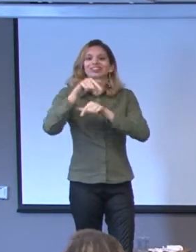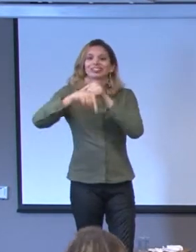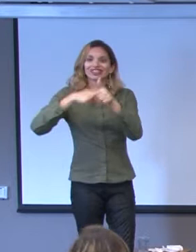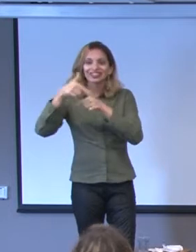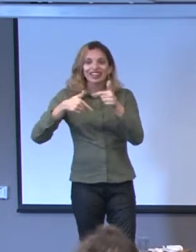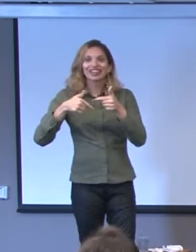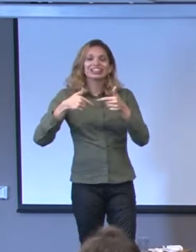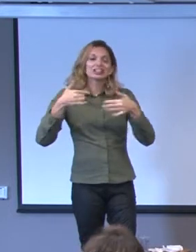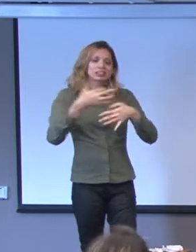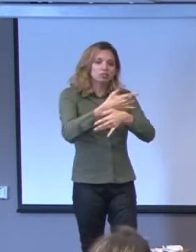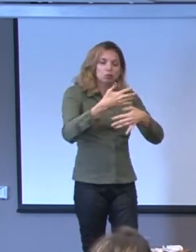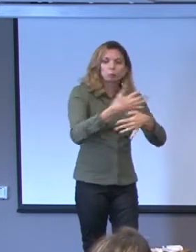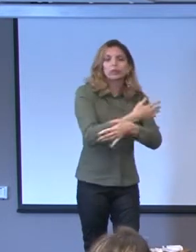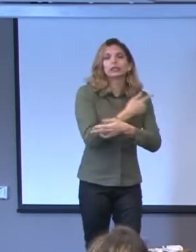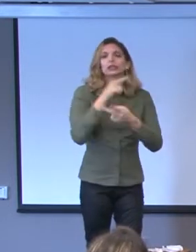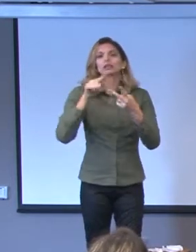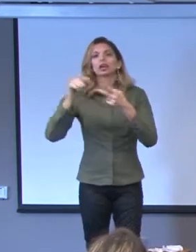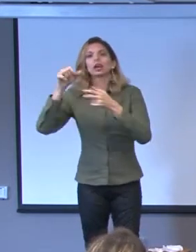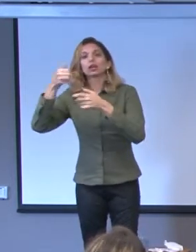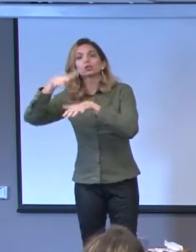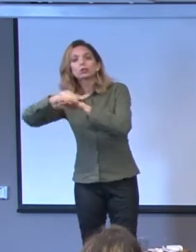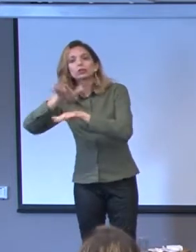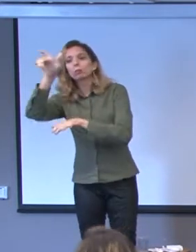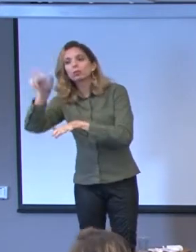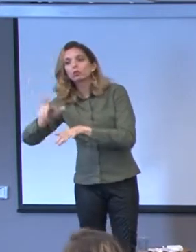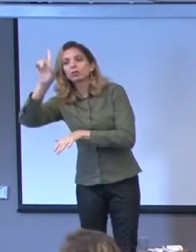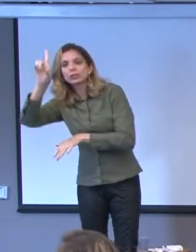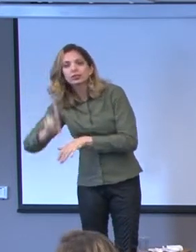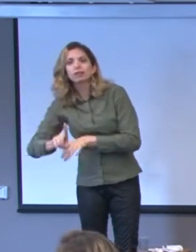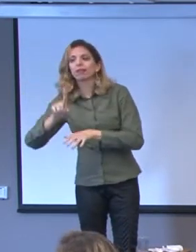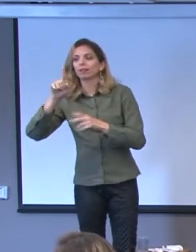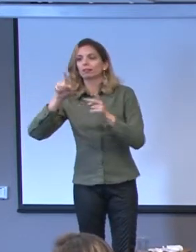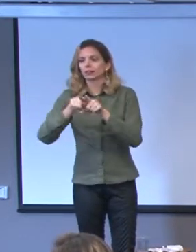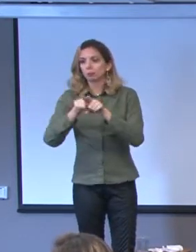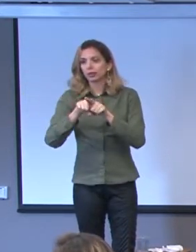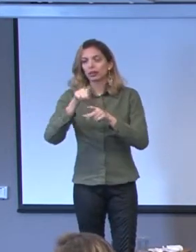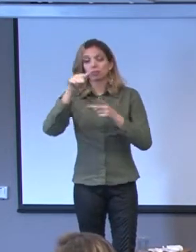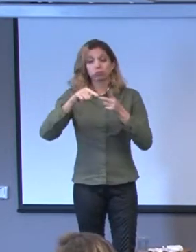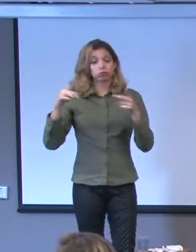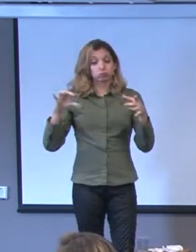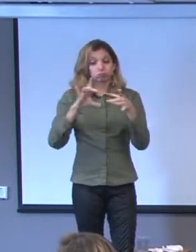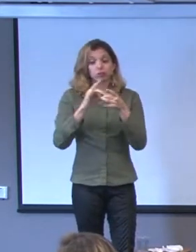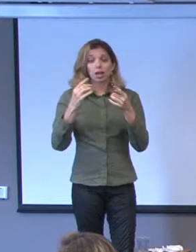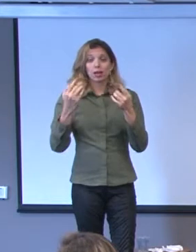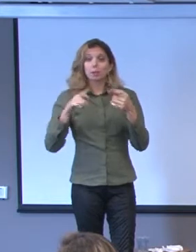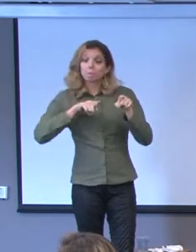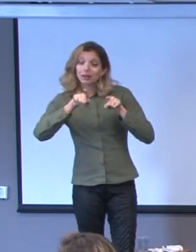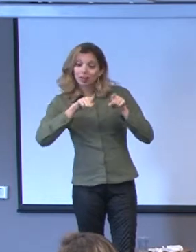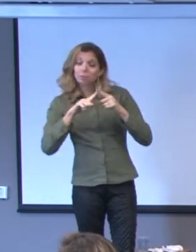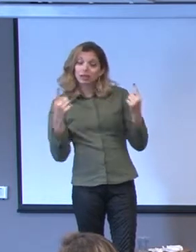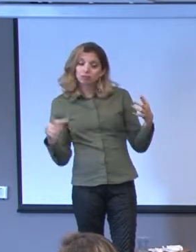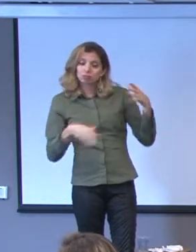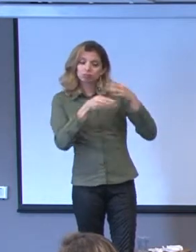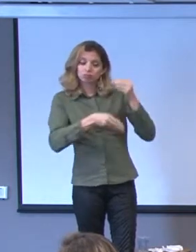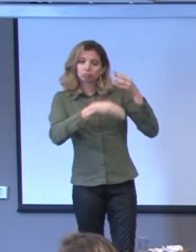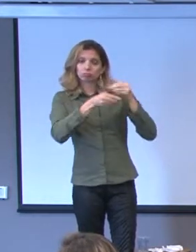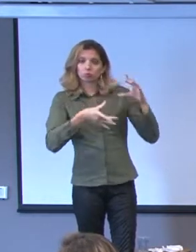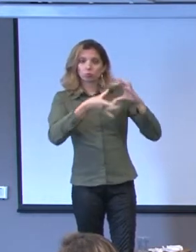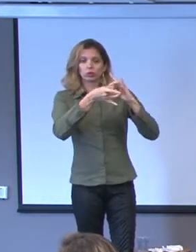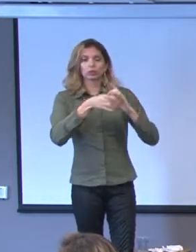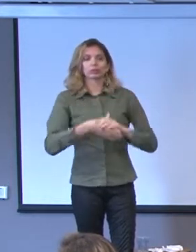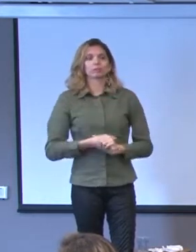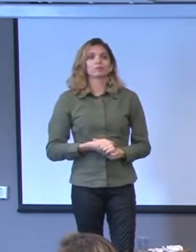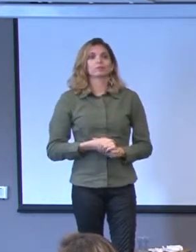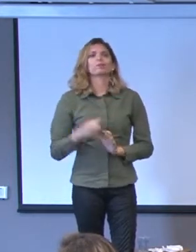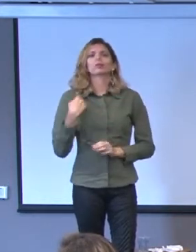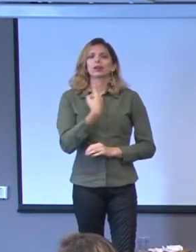urbana, a mobilidade social e a inclusão de pessoas com deficiência. Elas são 3 causas paralelas, mas que se complementam, né? Então, a